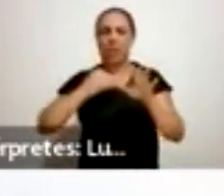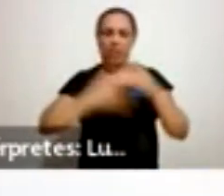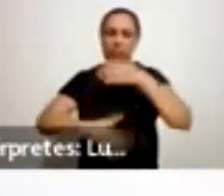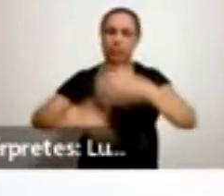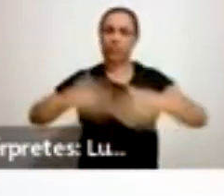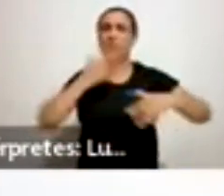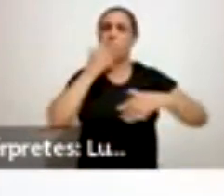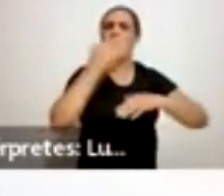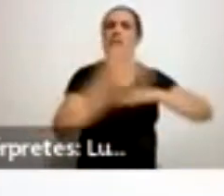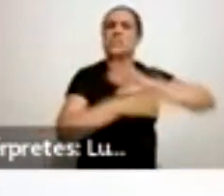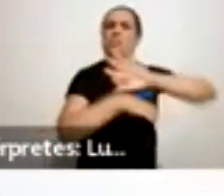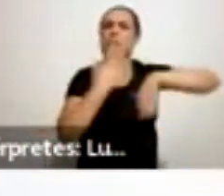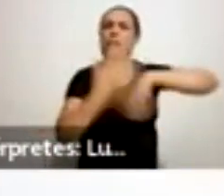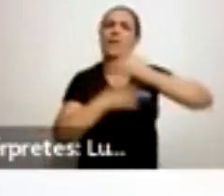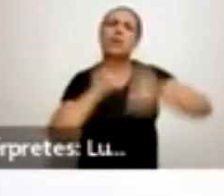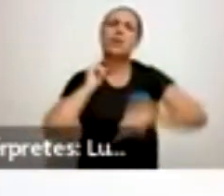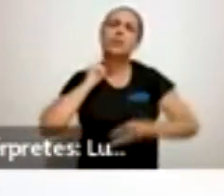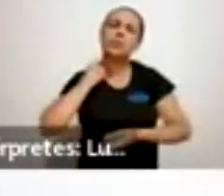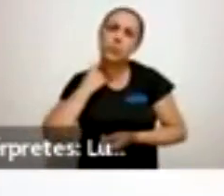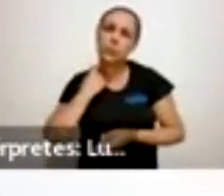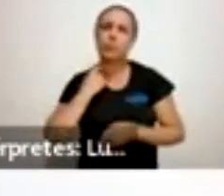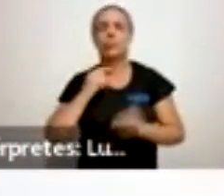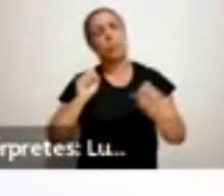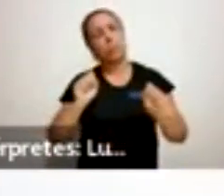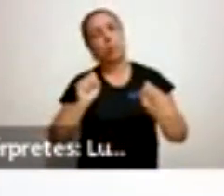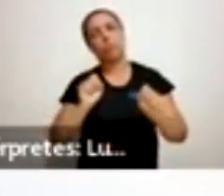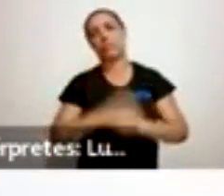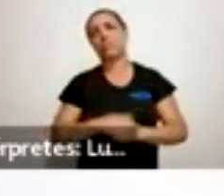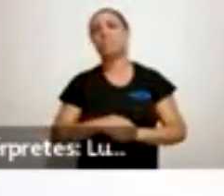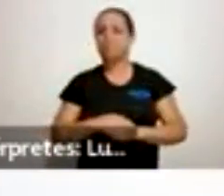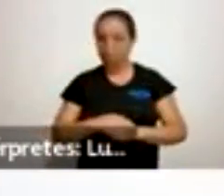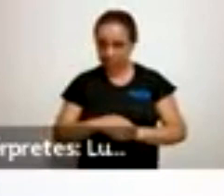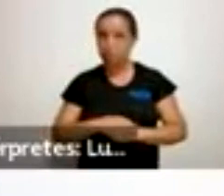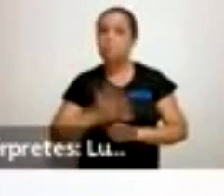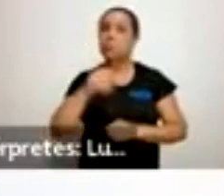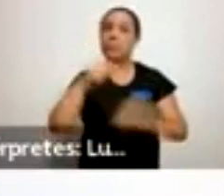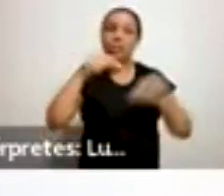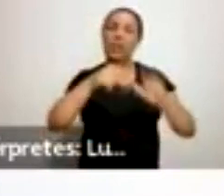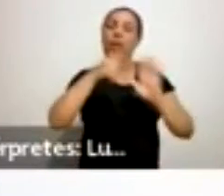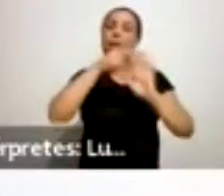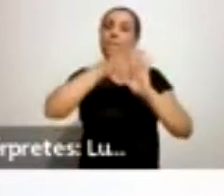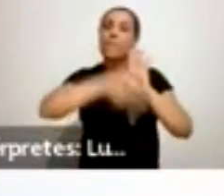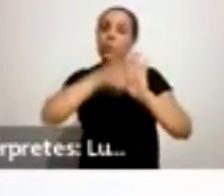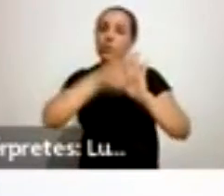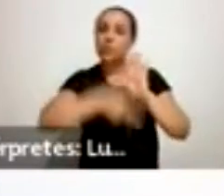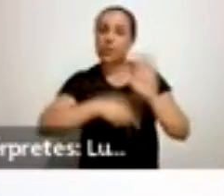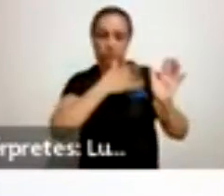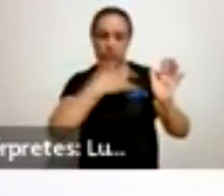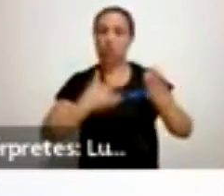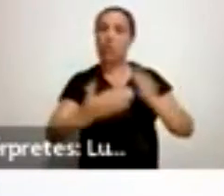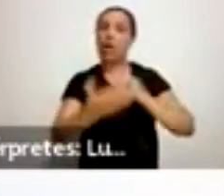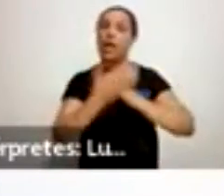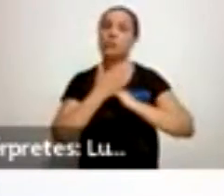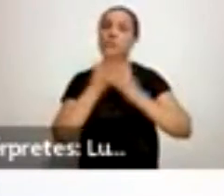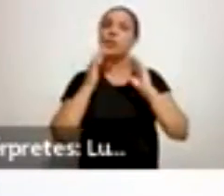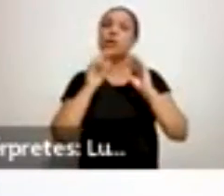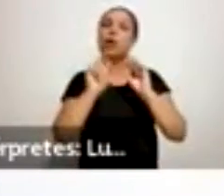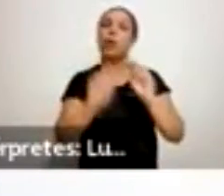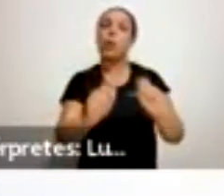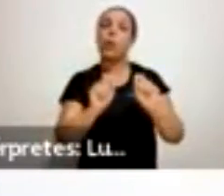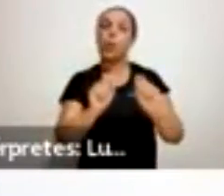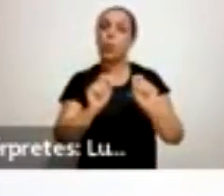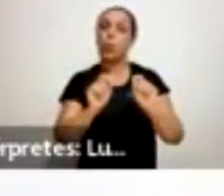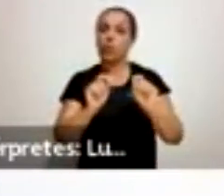nosso projeto, ele responde duas condições básicas e duas perguntas básicas que precisamos entender e vai